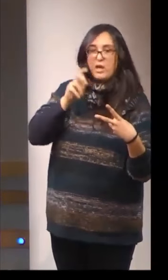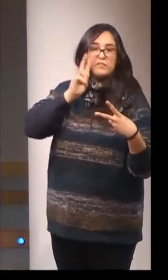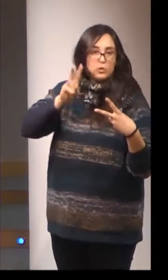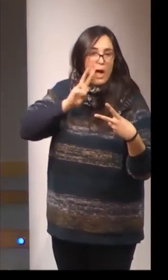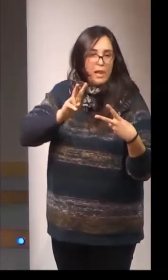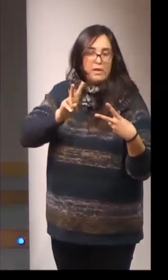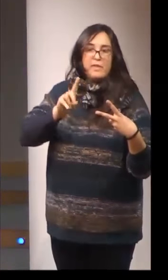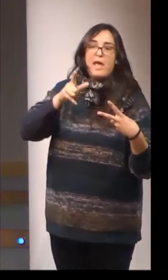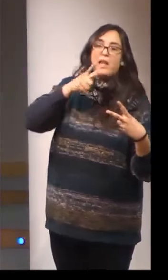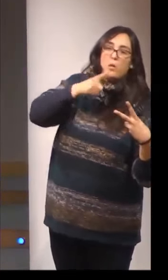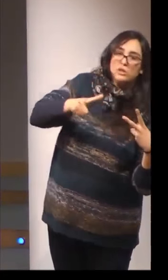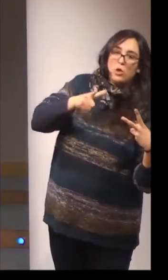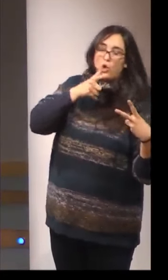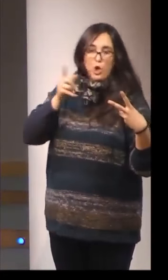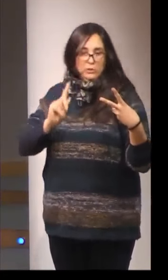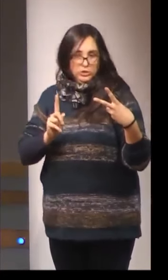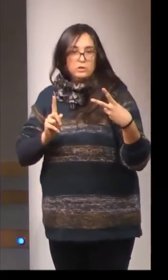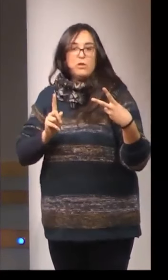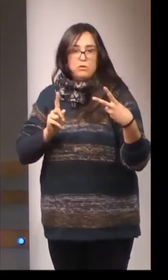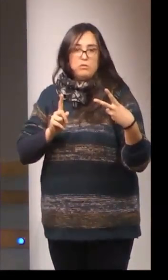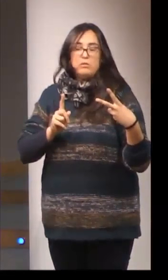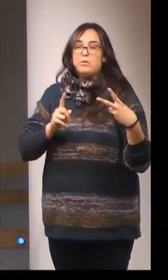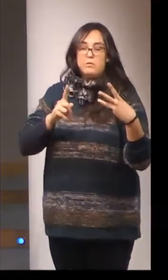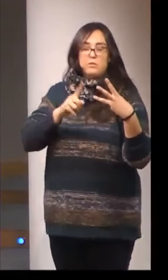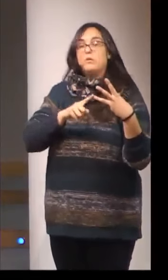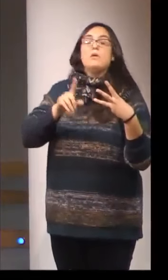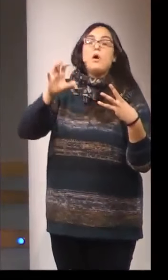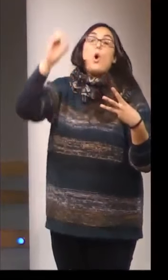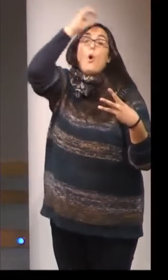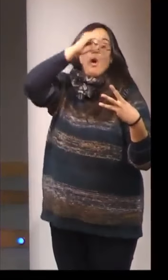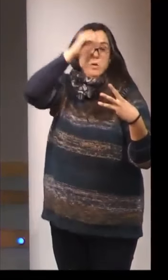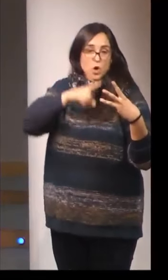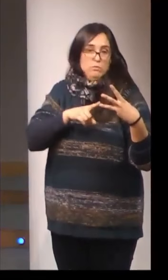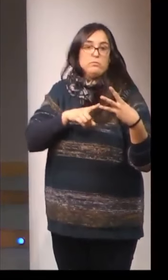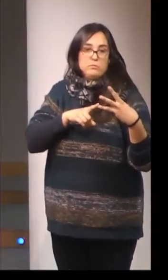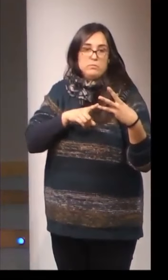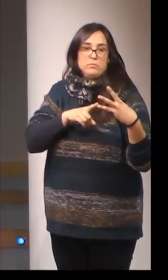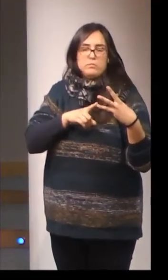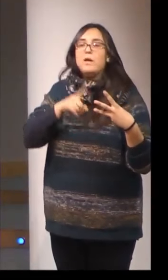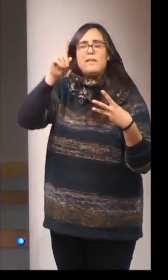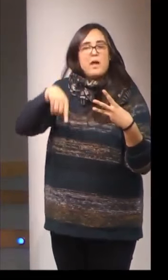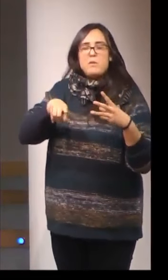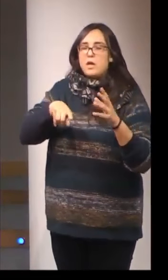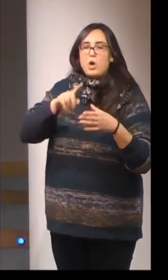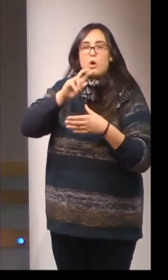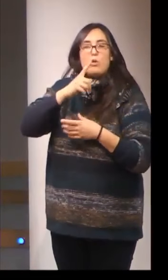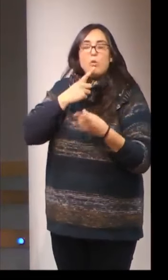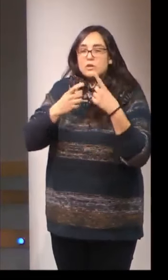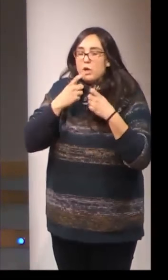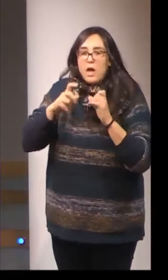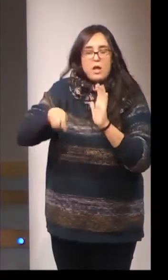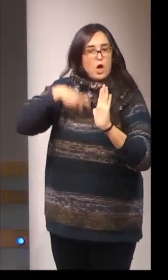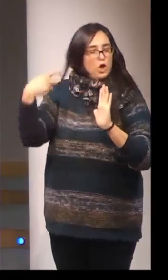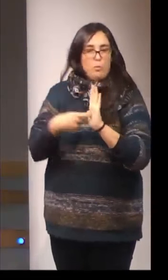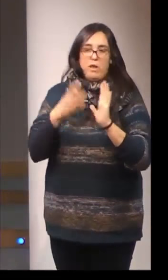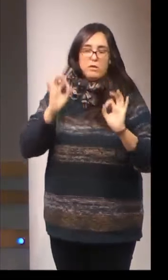de la memoria visual de este sistema y de aspectos lingüísticos y no lingüísticos, además de la propia opinión de la persona que está viendo esta prueba.